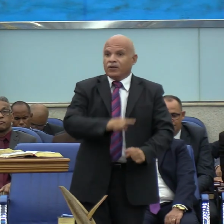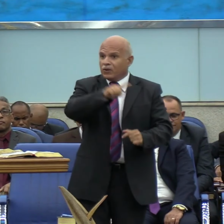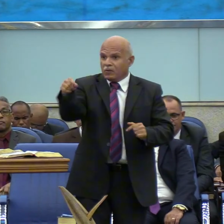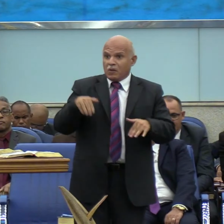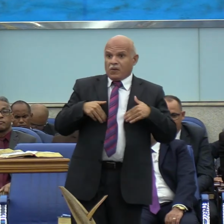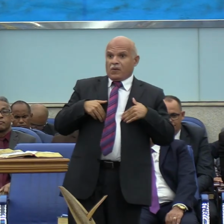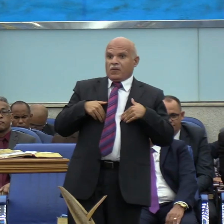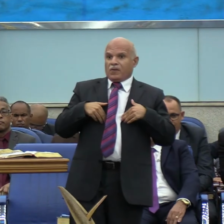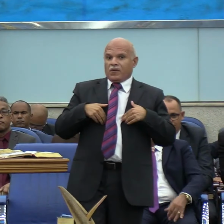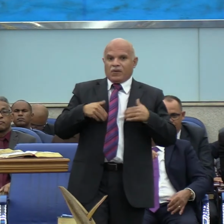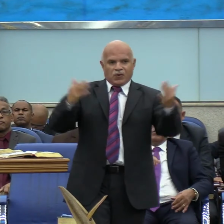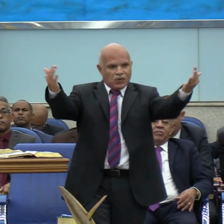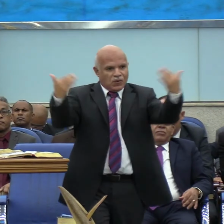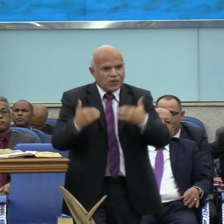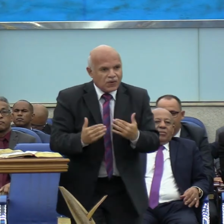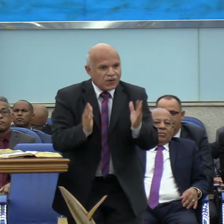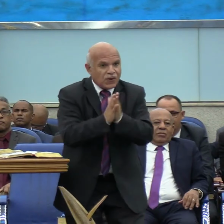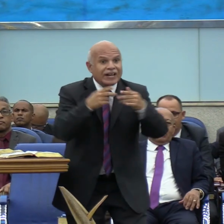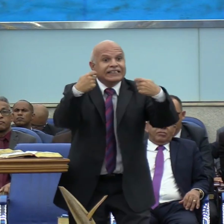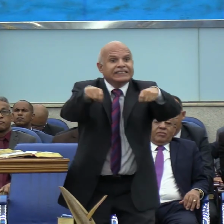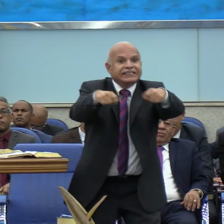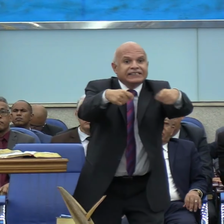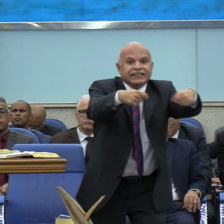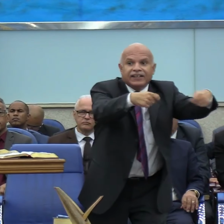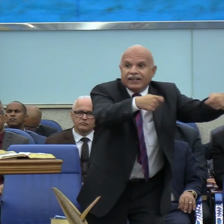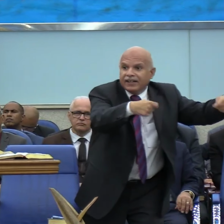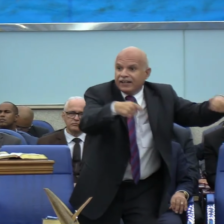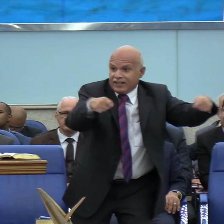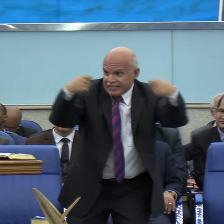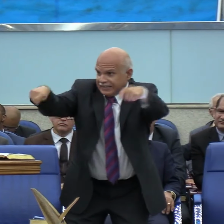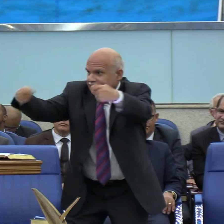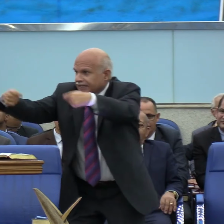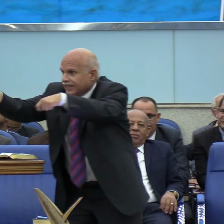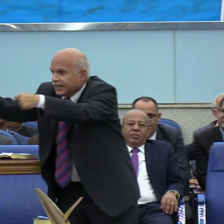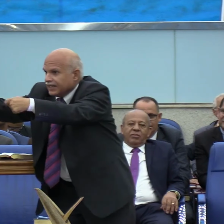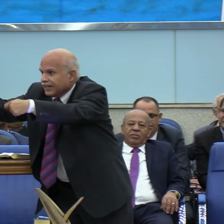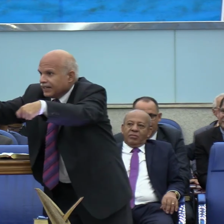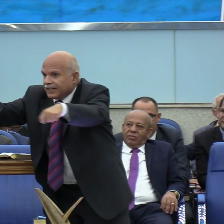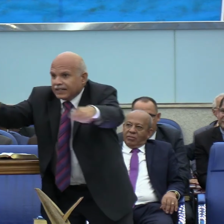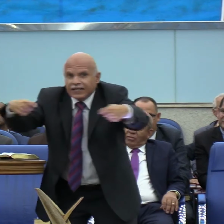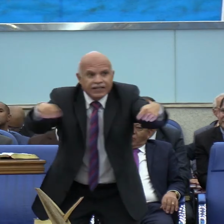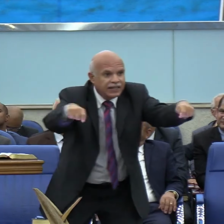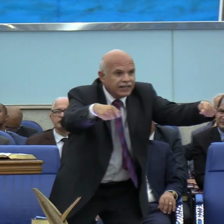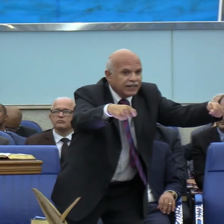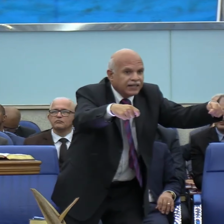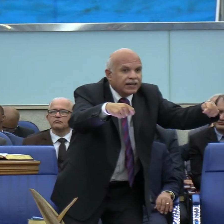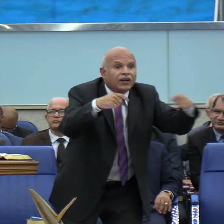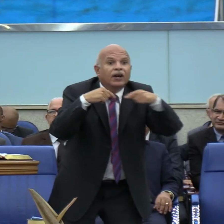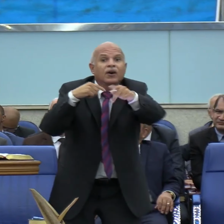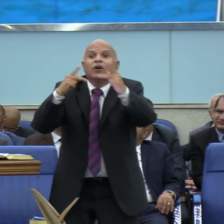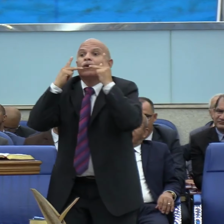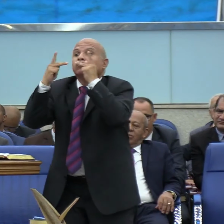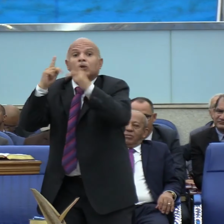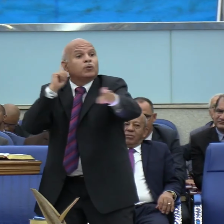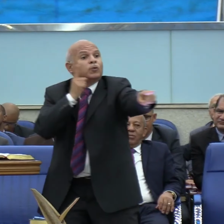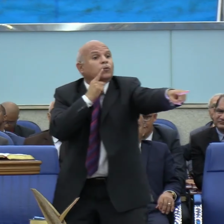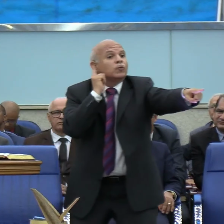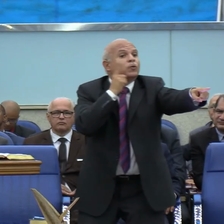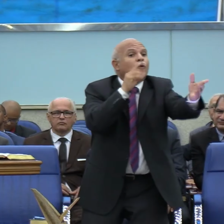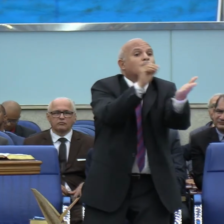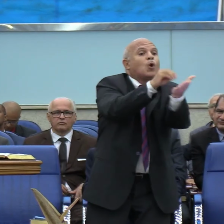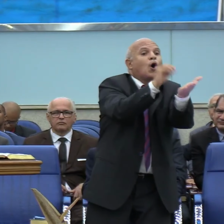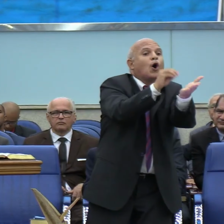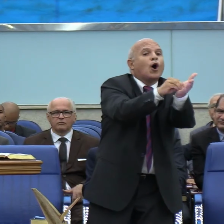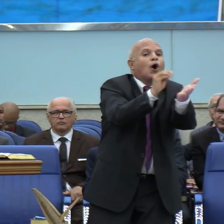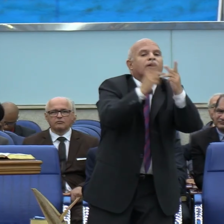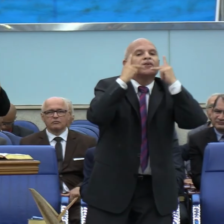vem aqui, nós queremos orar. Não fique disperso, não fique, quem sabe, apenas com o espectador, mas um desejo no teu